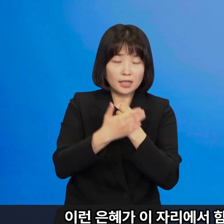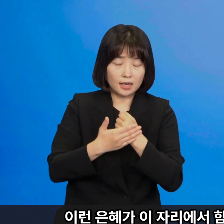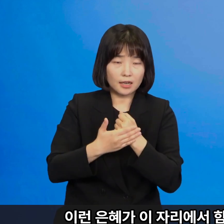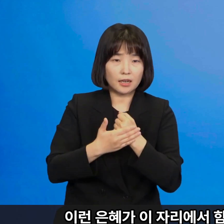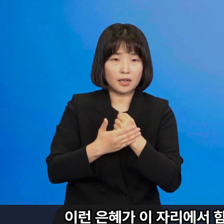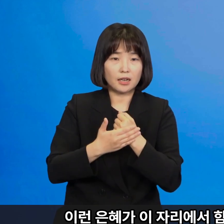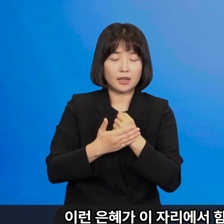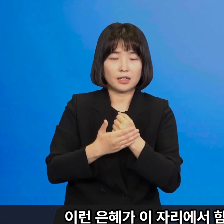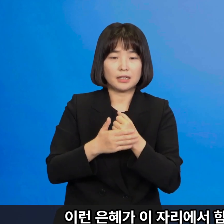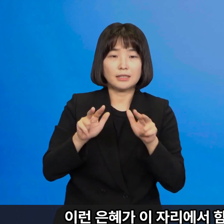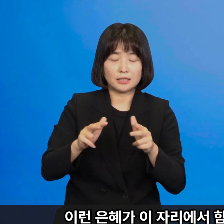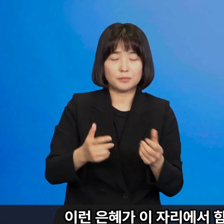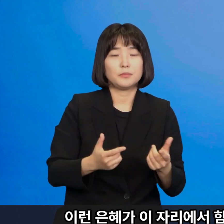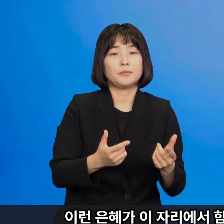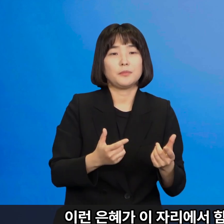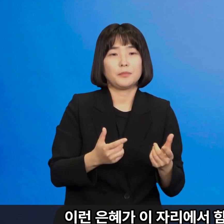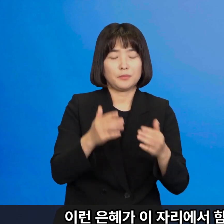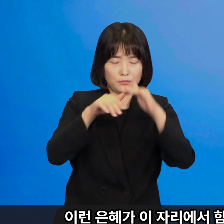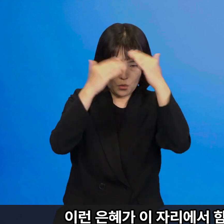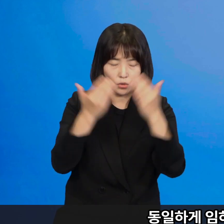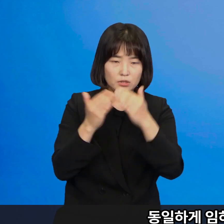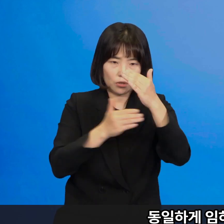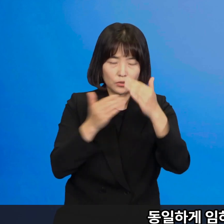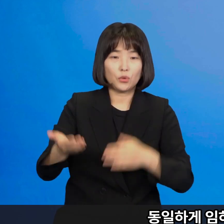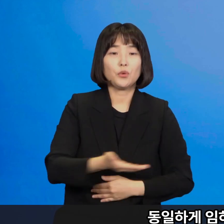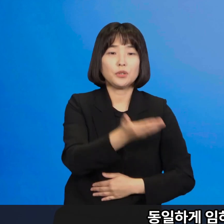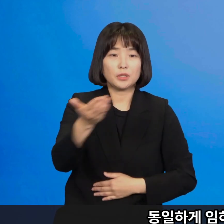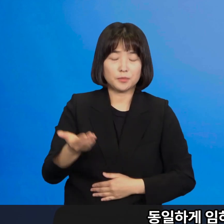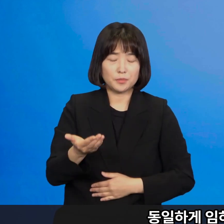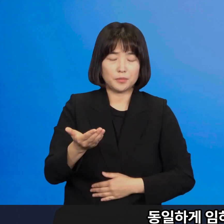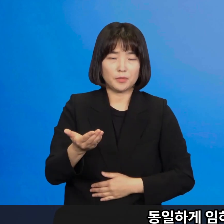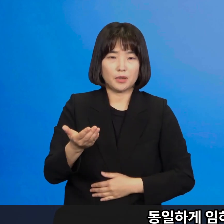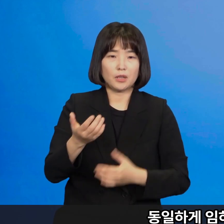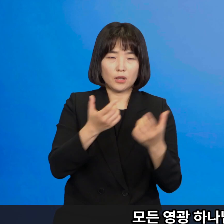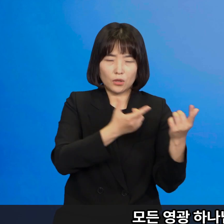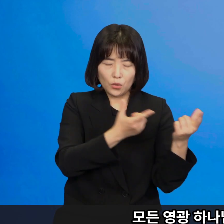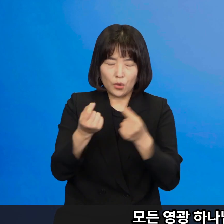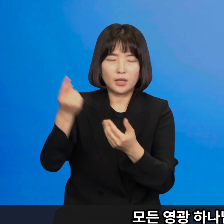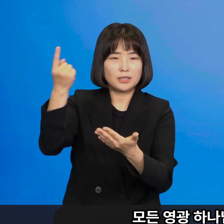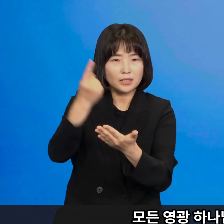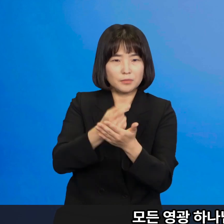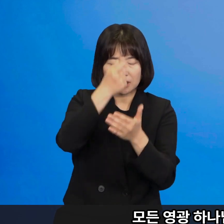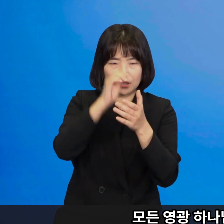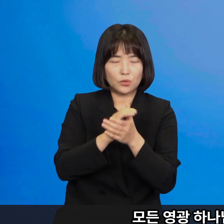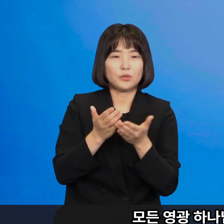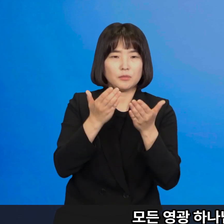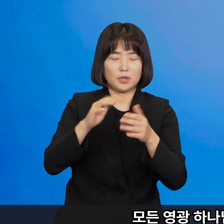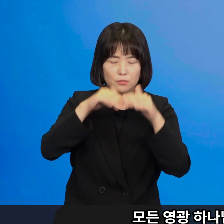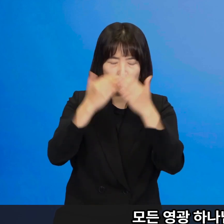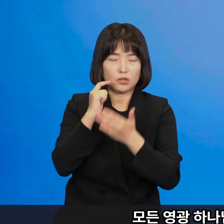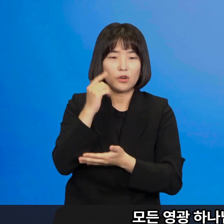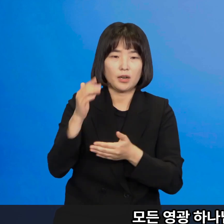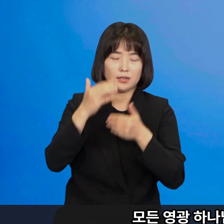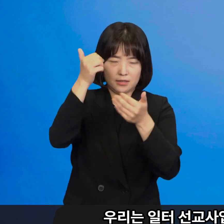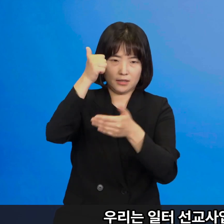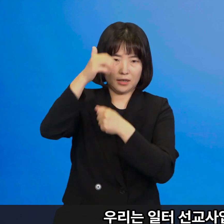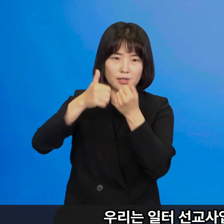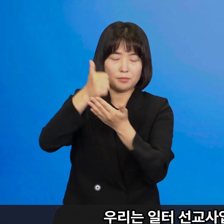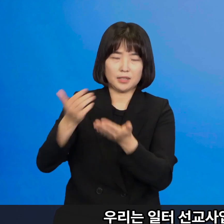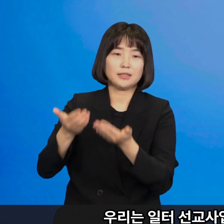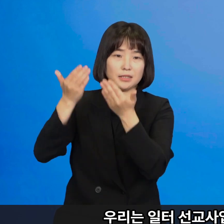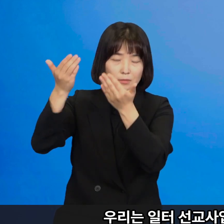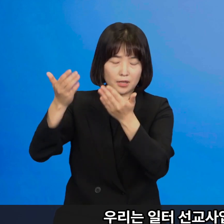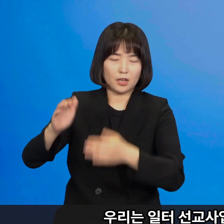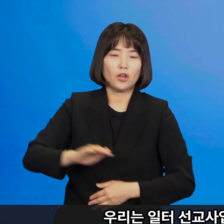자리에서 함께하는 모든 성도님들 가운데 동일하게 임하길 기도합니다. 모든 영광 하나님께 올려드립니다.